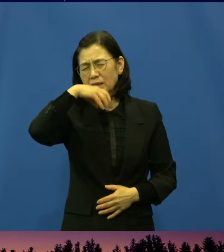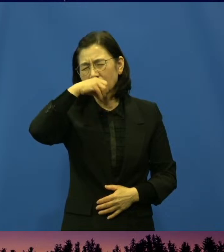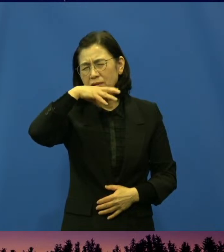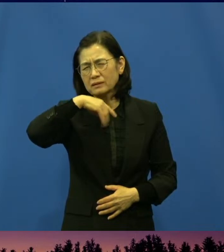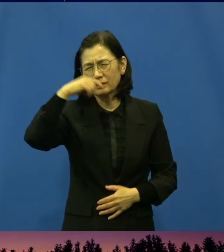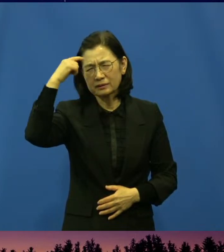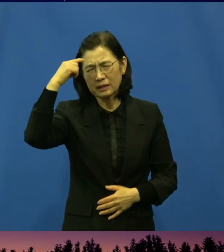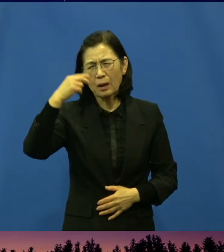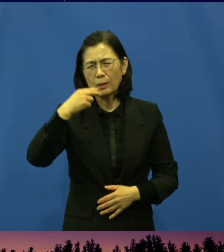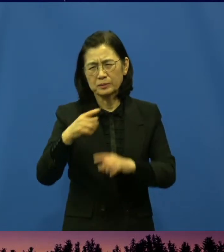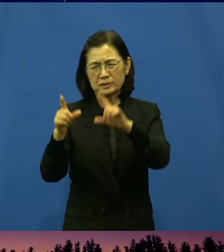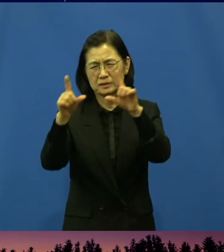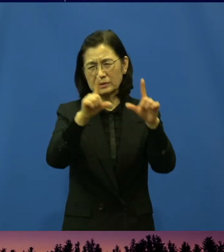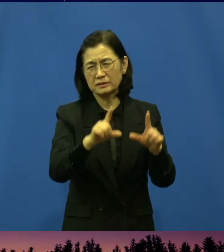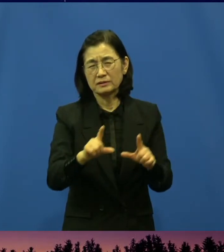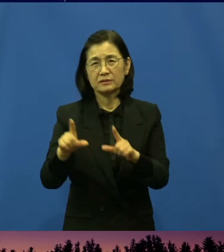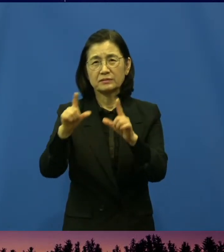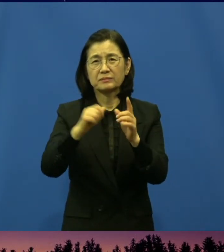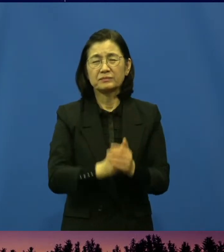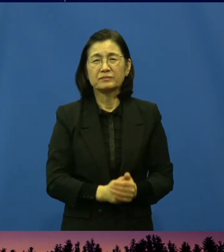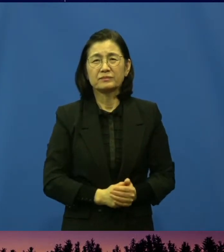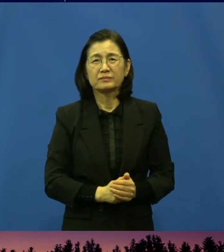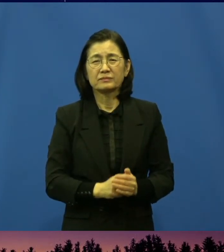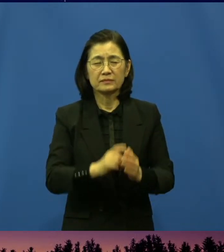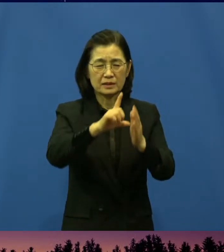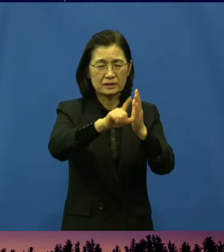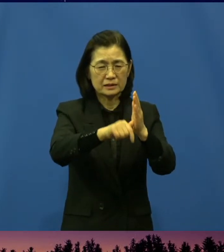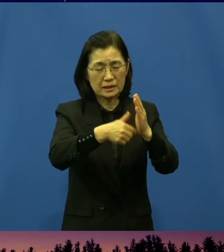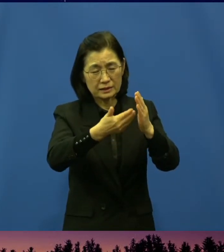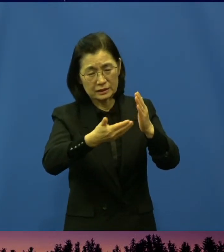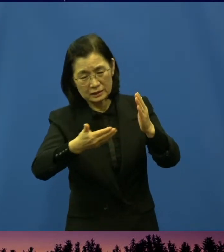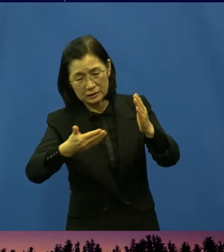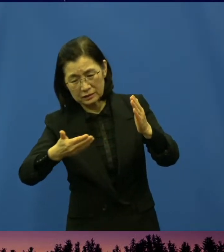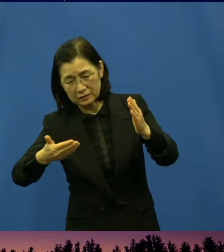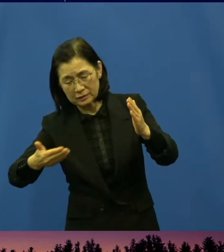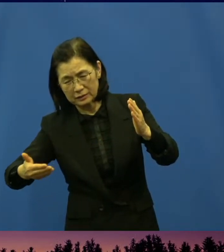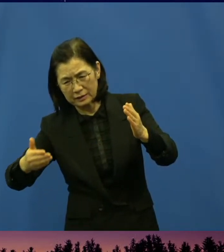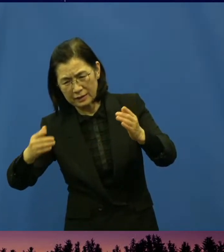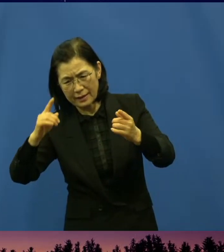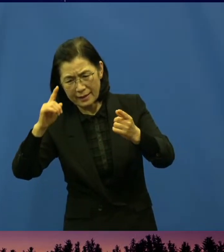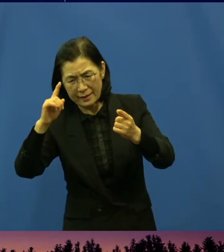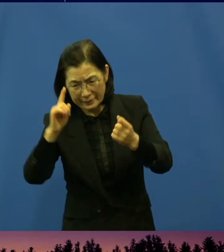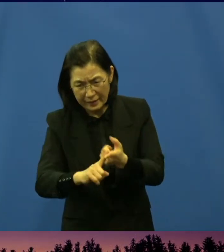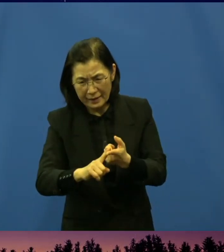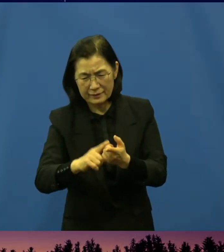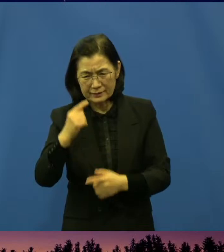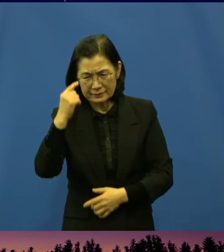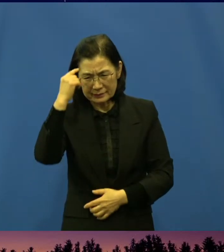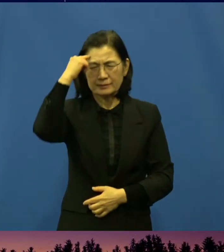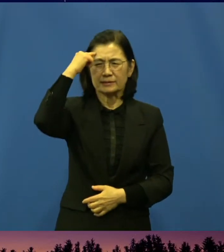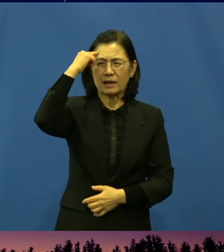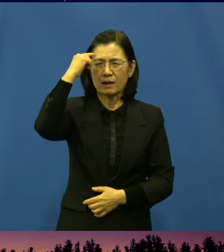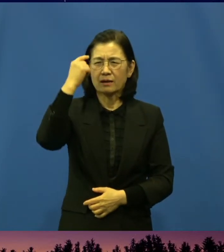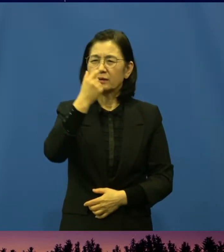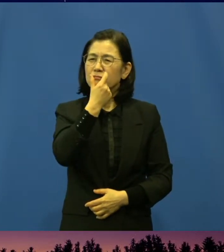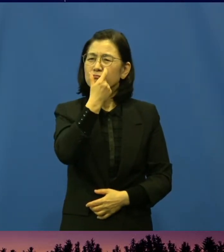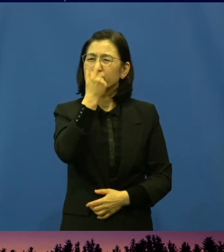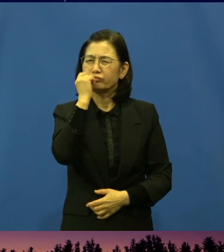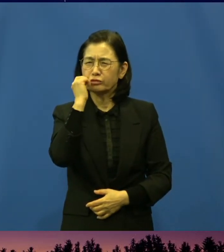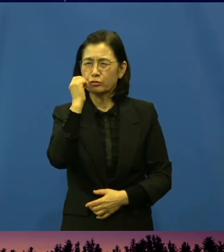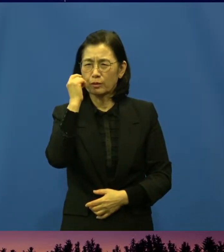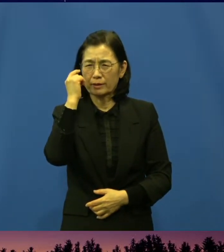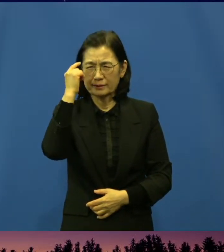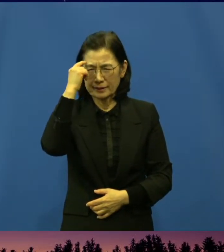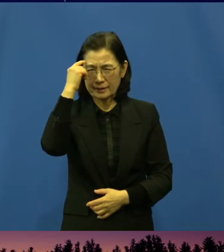어떤 사람은 시간이 어떻게 흐르고 있는지에 대한 인식이 없는 거죠. 그러니까 엄치가 있듯이